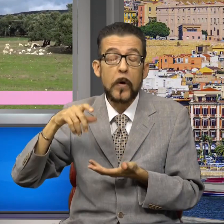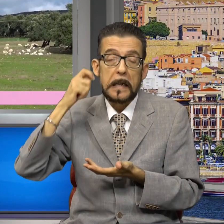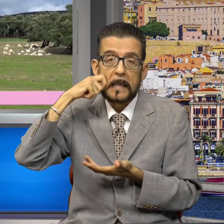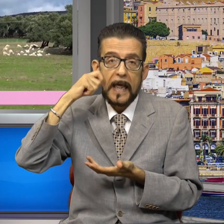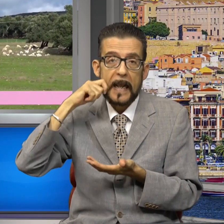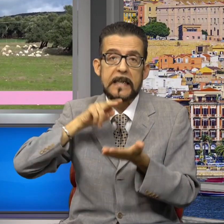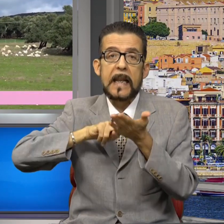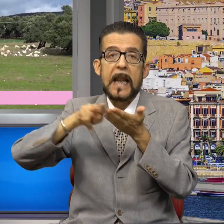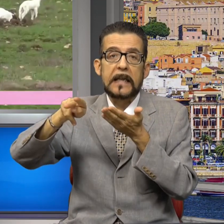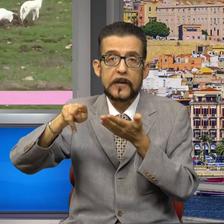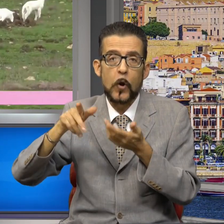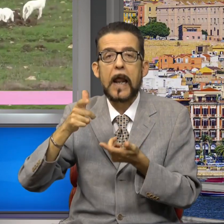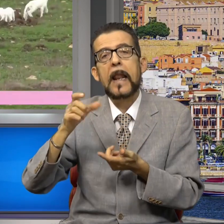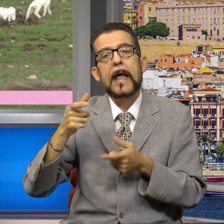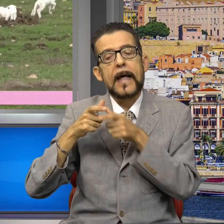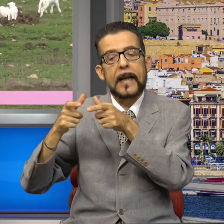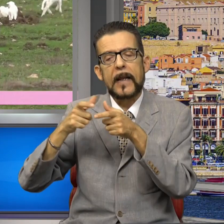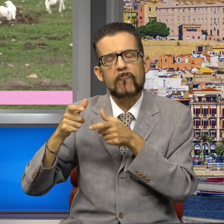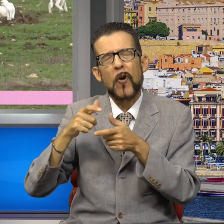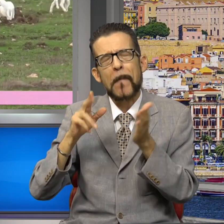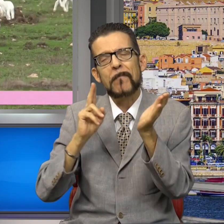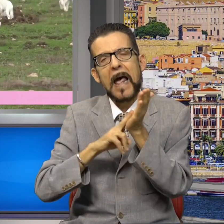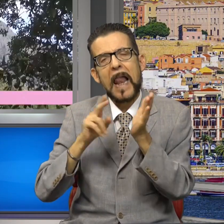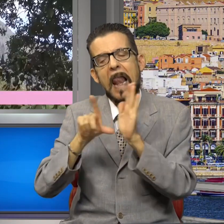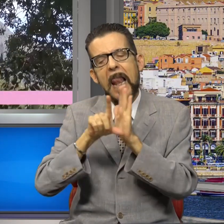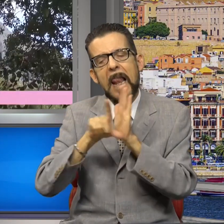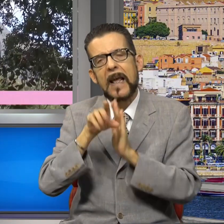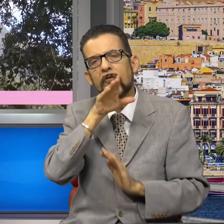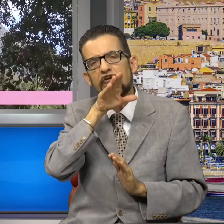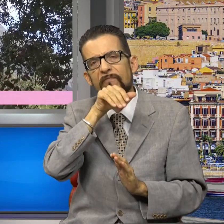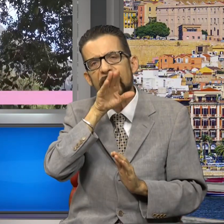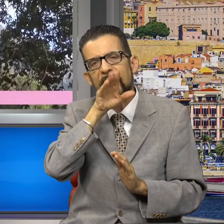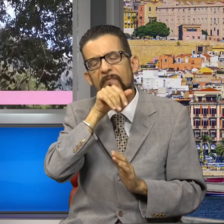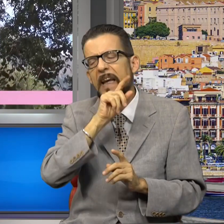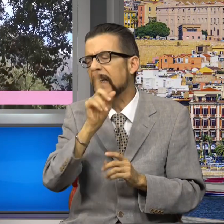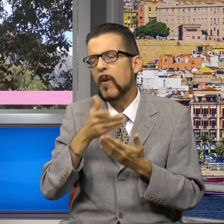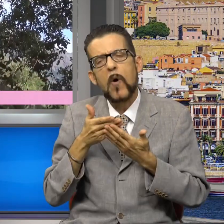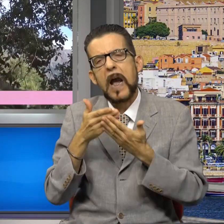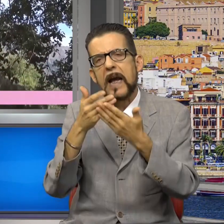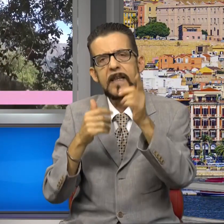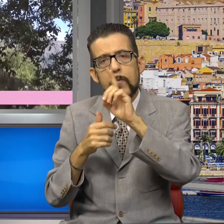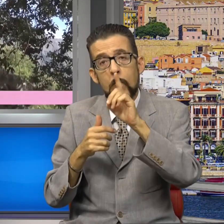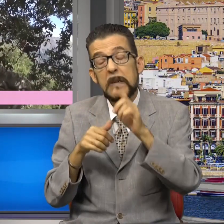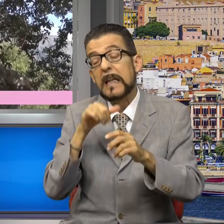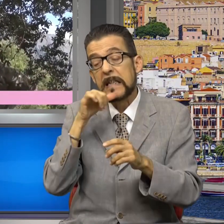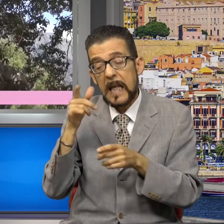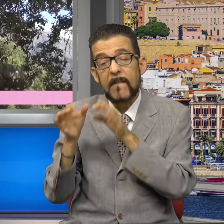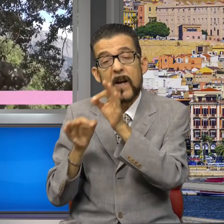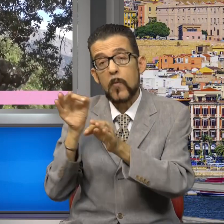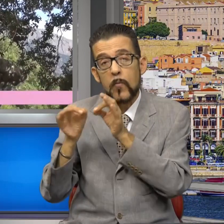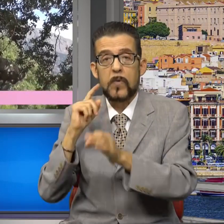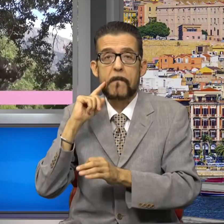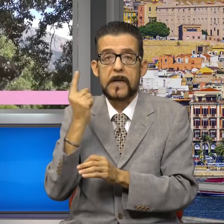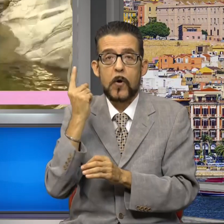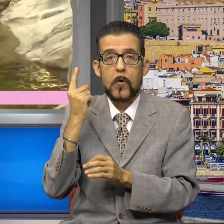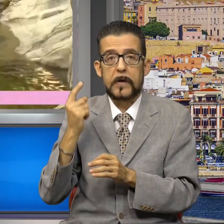regionale. Ma spesso normative datate non aiutano nello sviluppo delle aree che invece necessitano di più cura per la loro